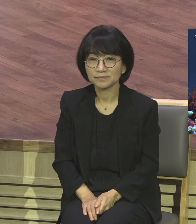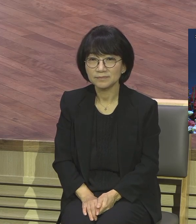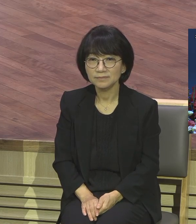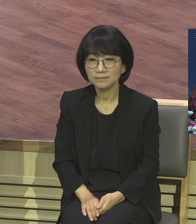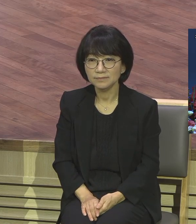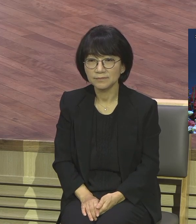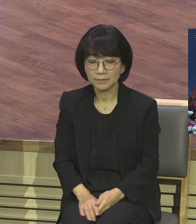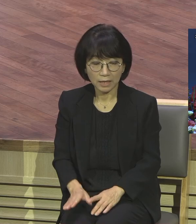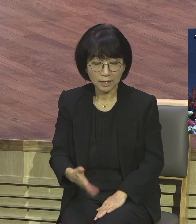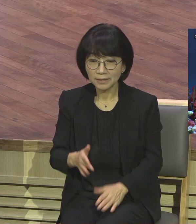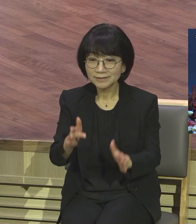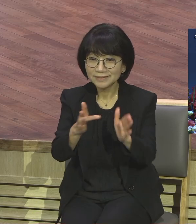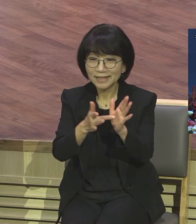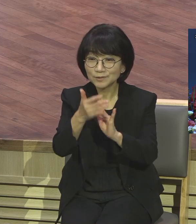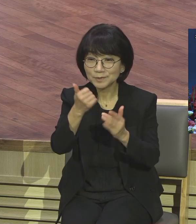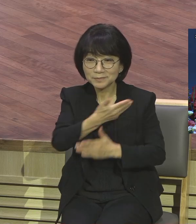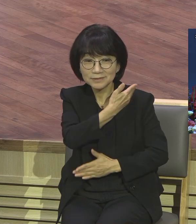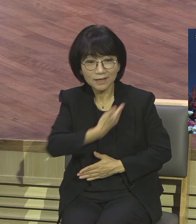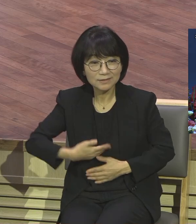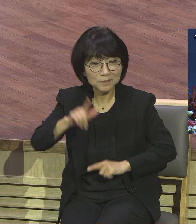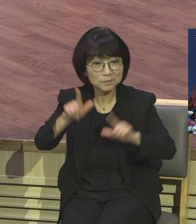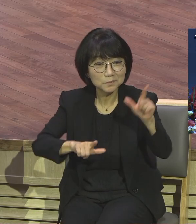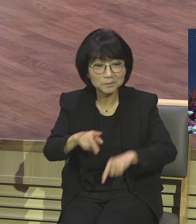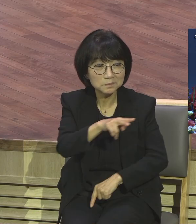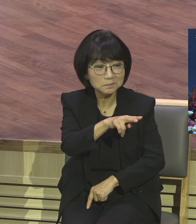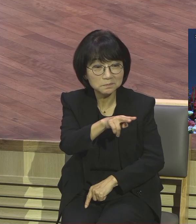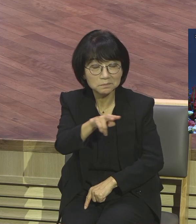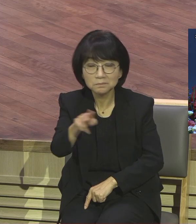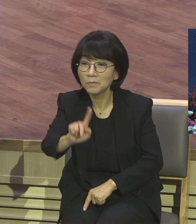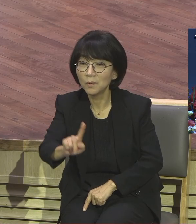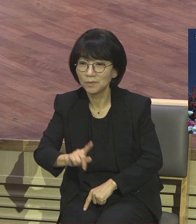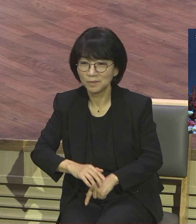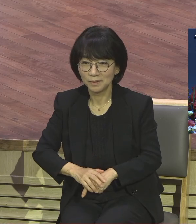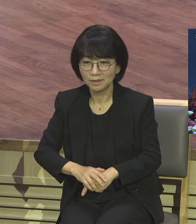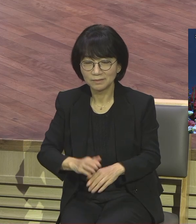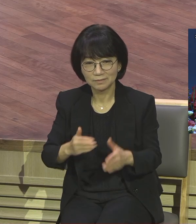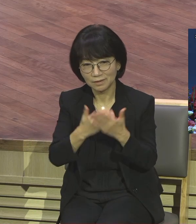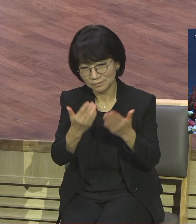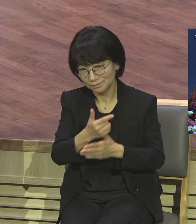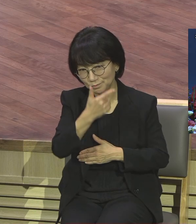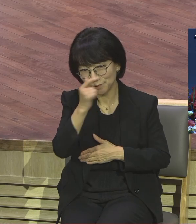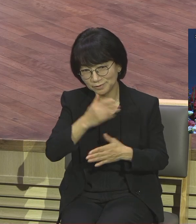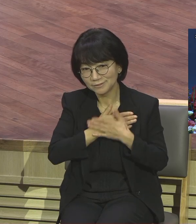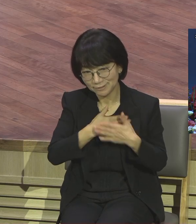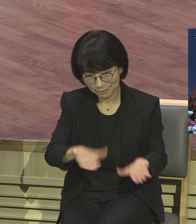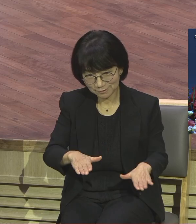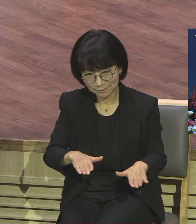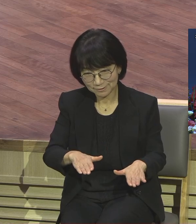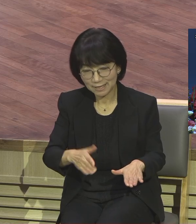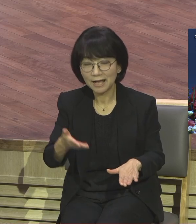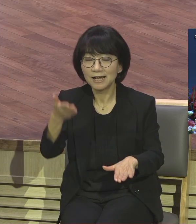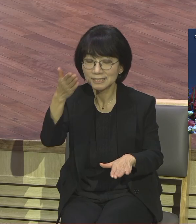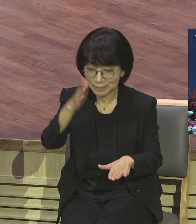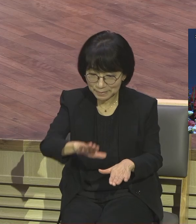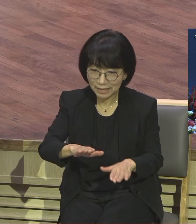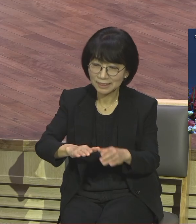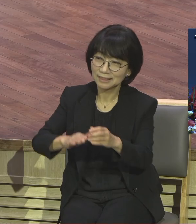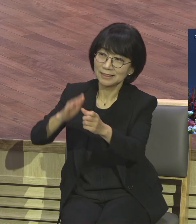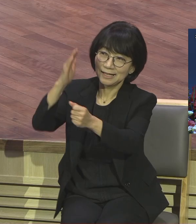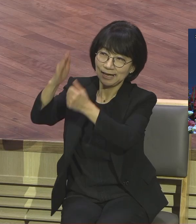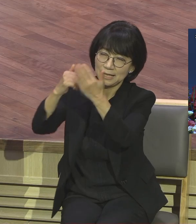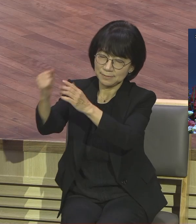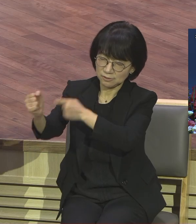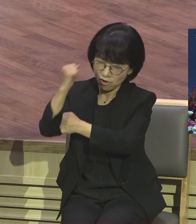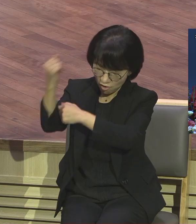제자들의 증거예요. 하나같이 다 그래요. 무슨 말입니까? 하나님의 전지전능하심을 믿어라. 그